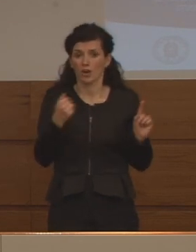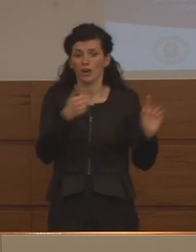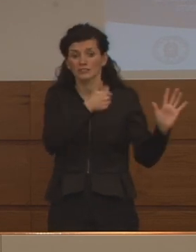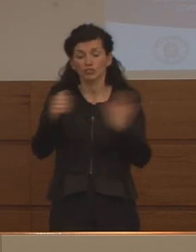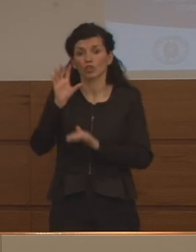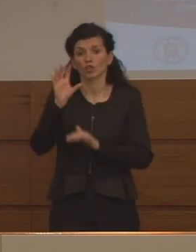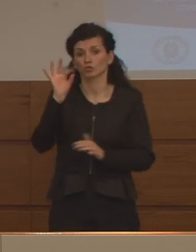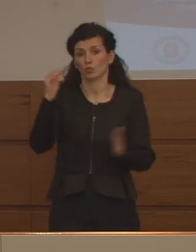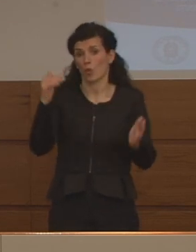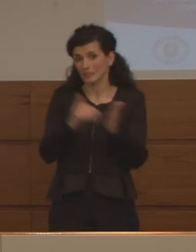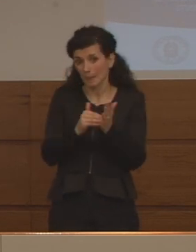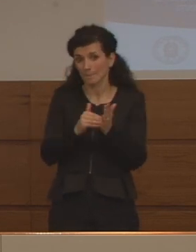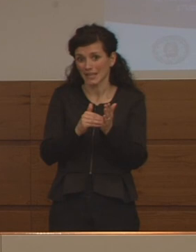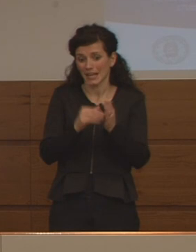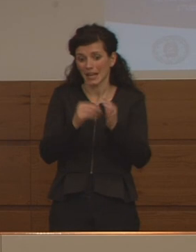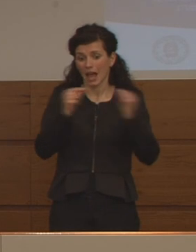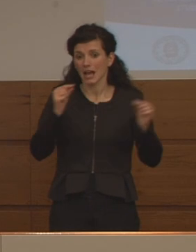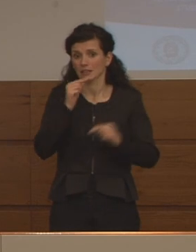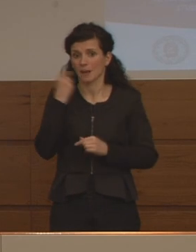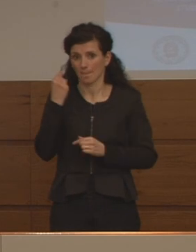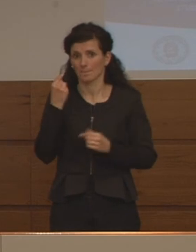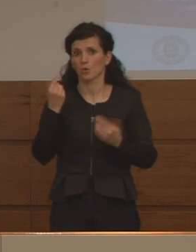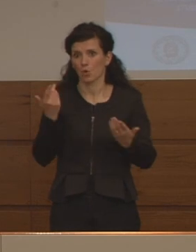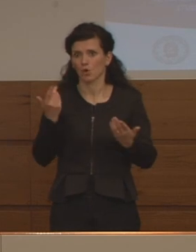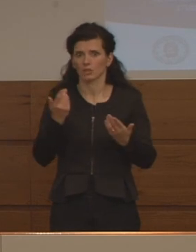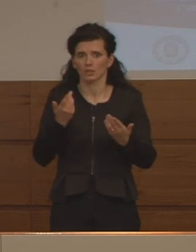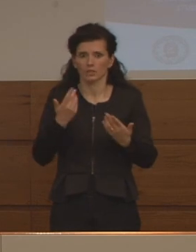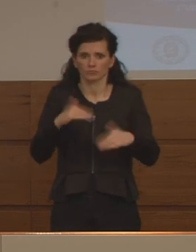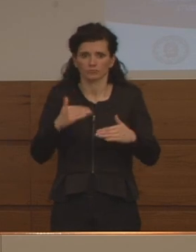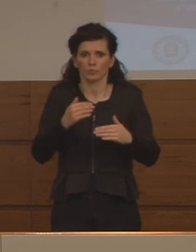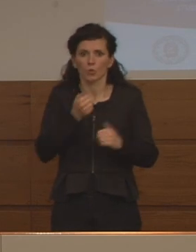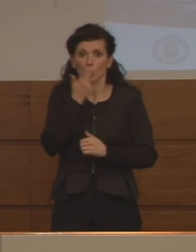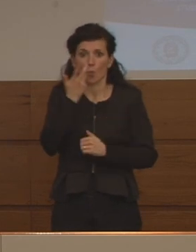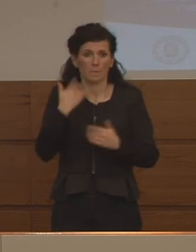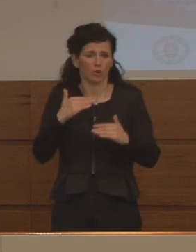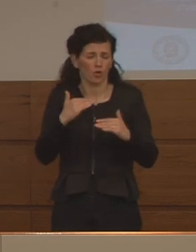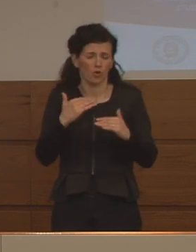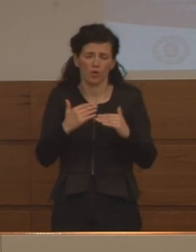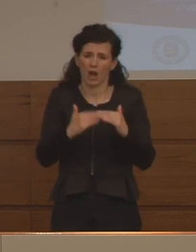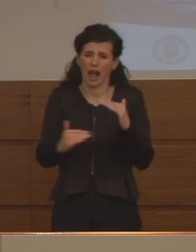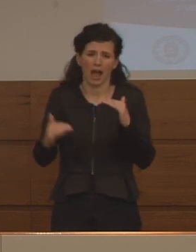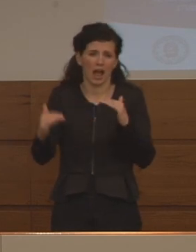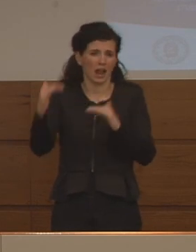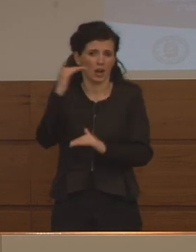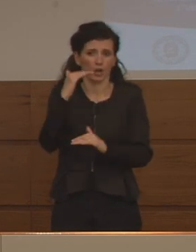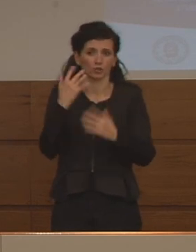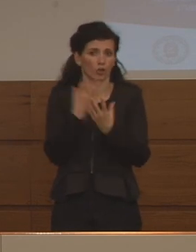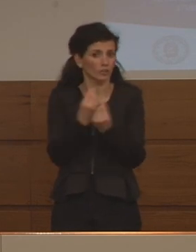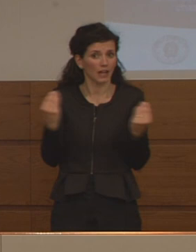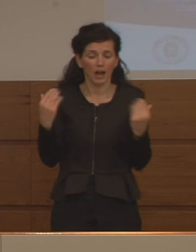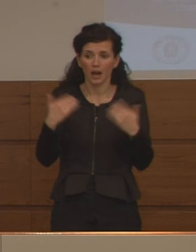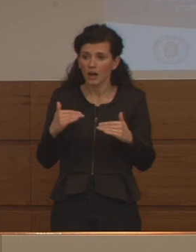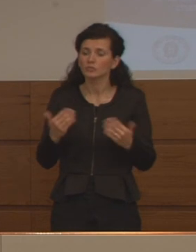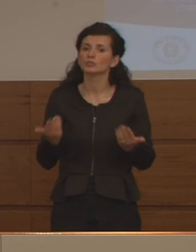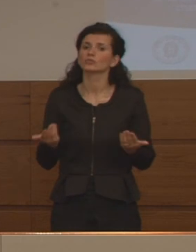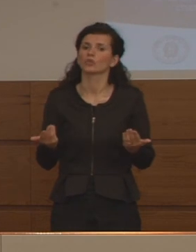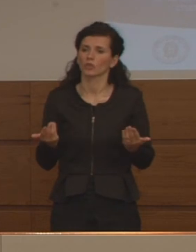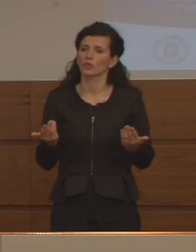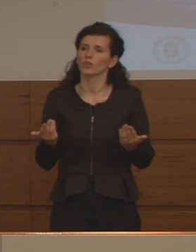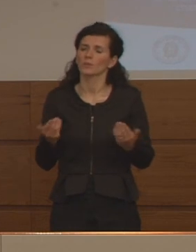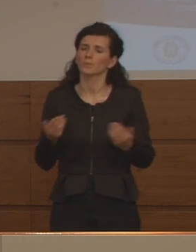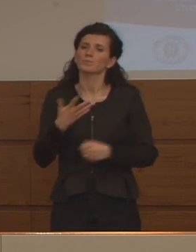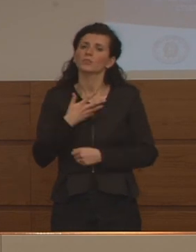650.000 quindi un numero decisamente elevato e ricordiamoci sempre che passa il cosiddetto